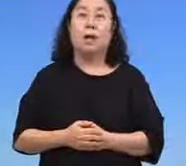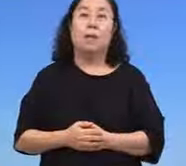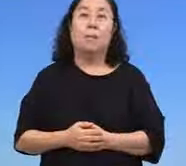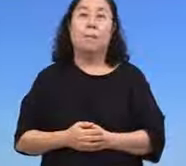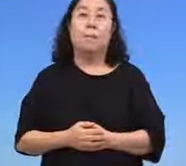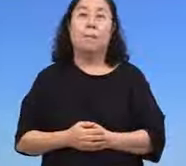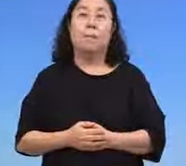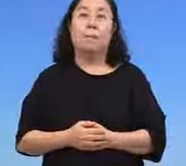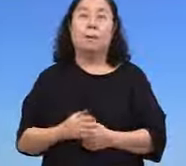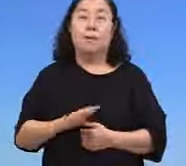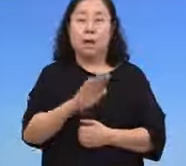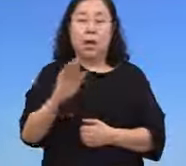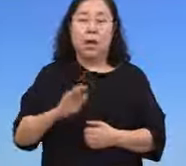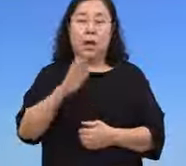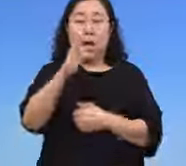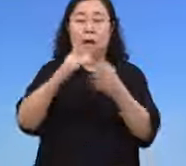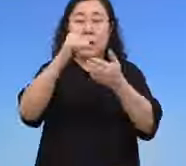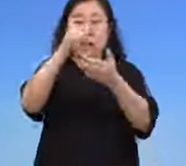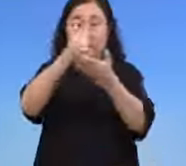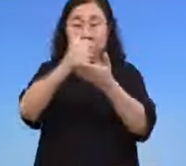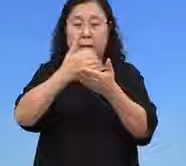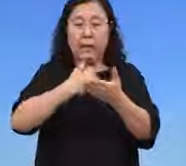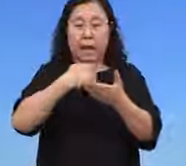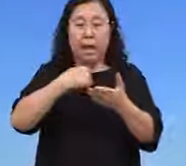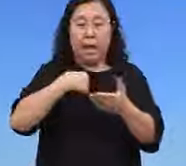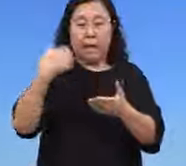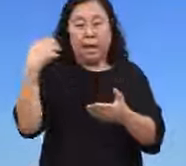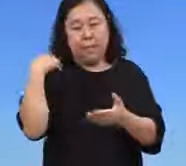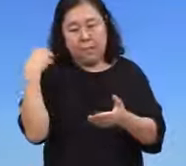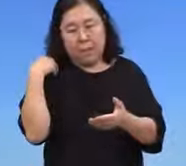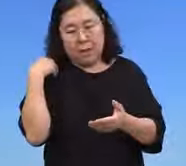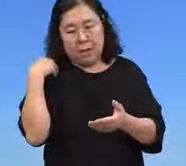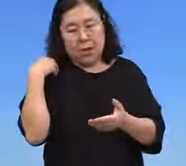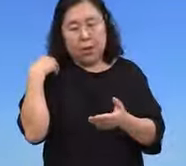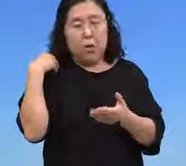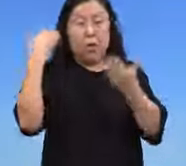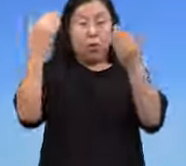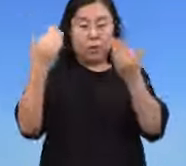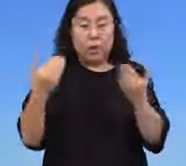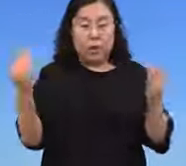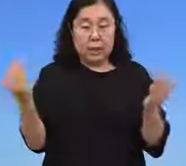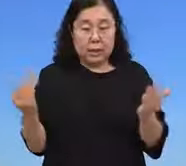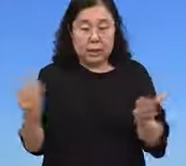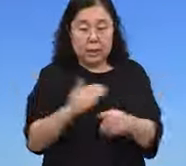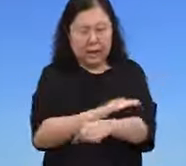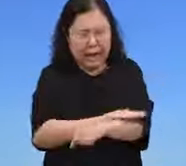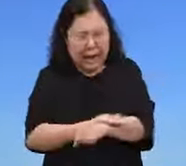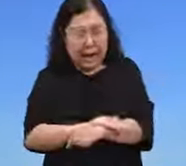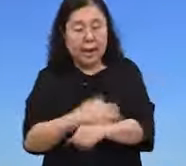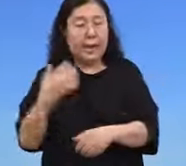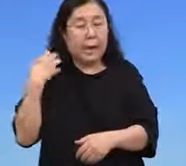그 역할을, 그 사명을 잘 감당할 때 하나님은 이렇게 평가하는 그런 성도를 좀 보지 못했습니다.